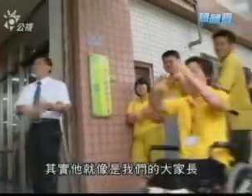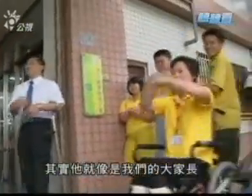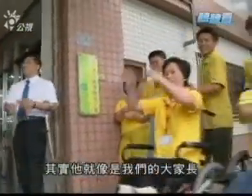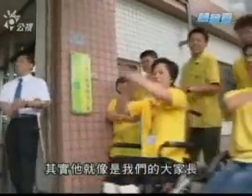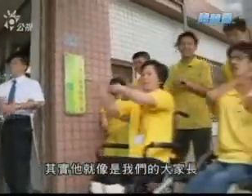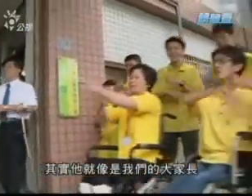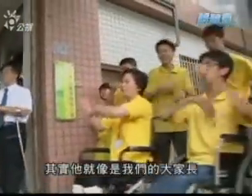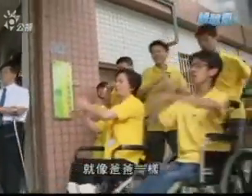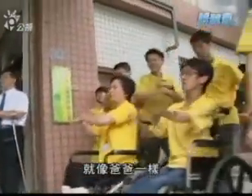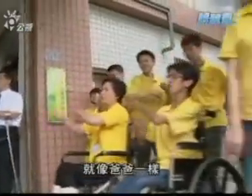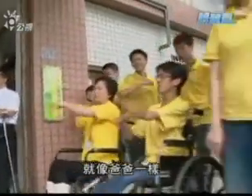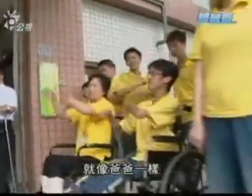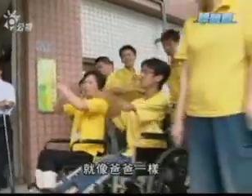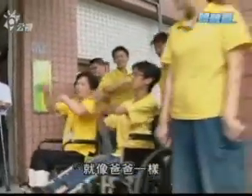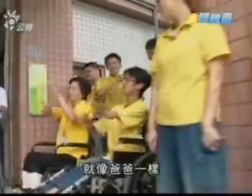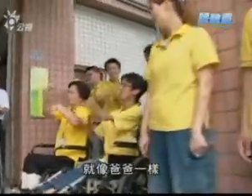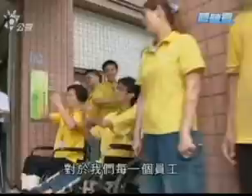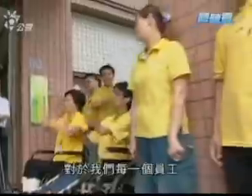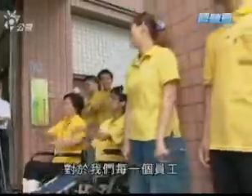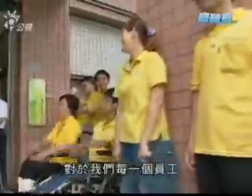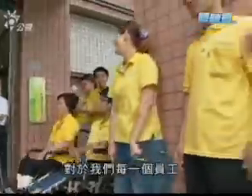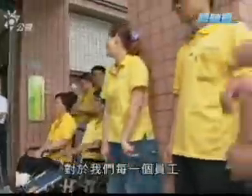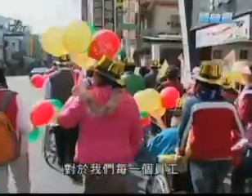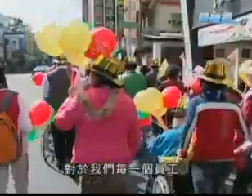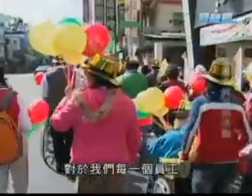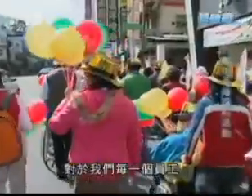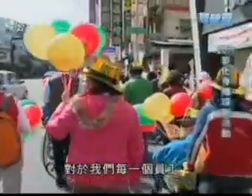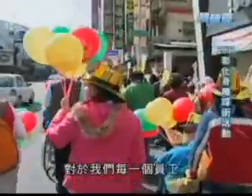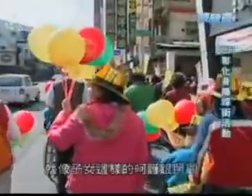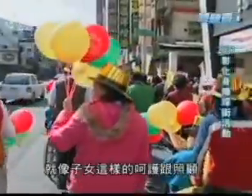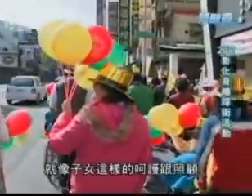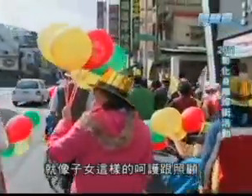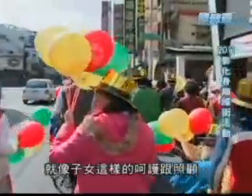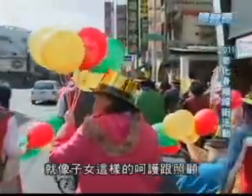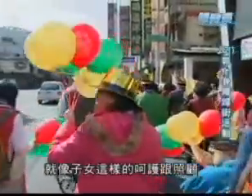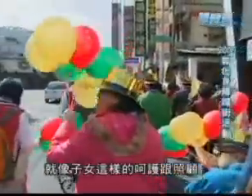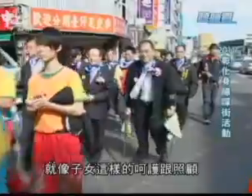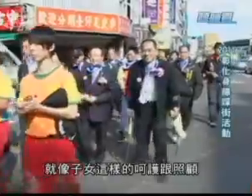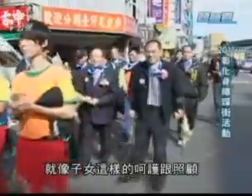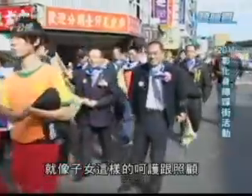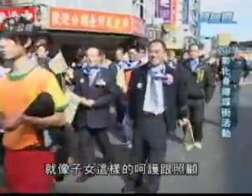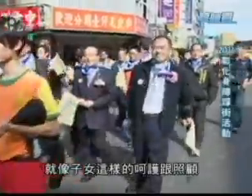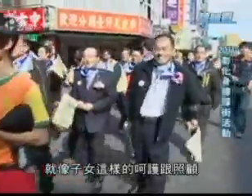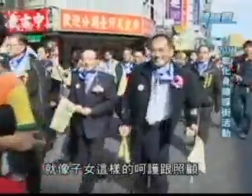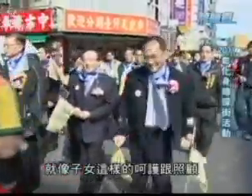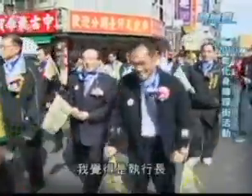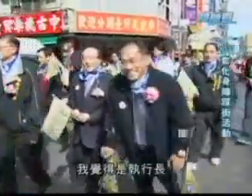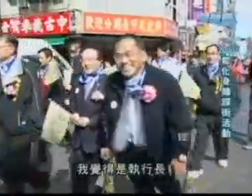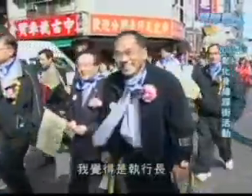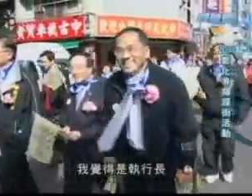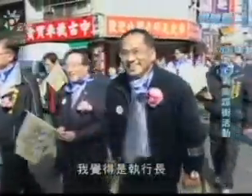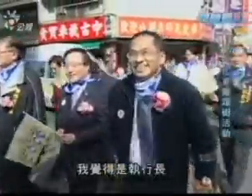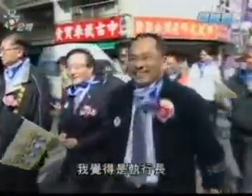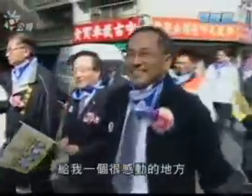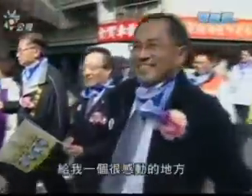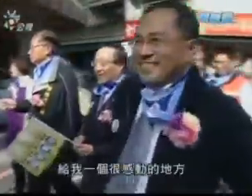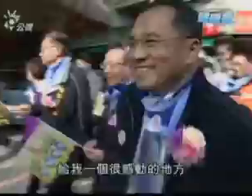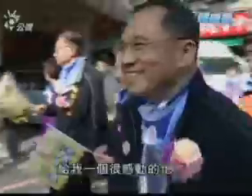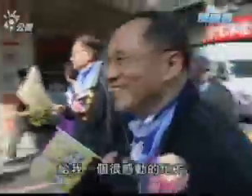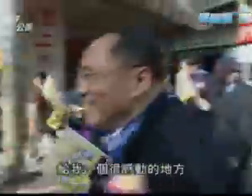的大家长，就像爸爸一样。那对于我们每一个员工，就像子女这样的呵护跟照顾，我觉得是执行长给我一个很感